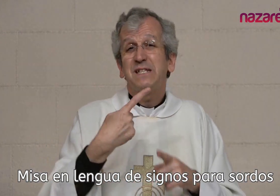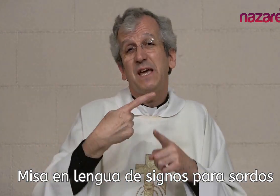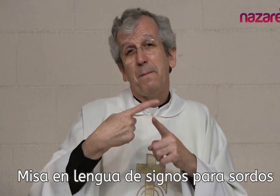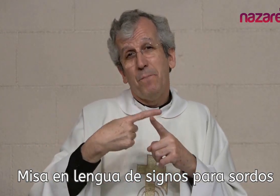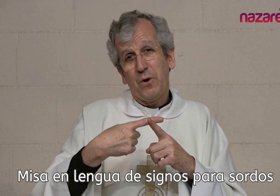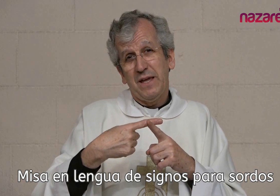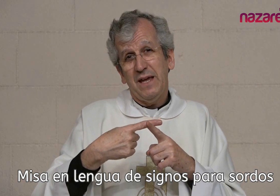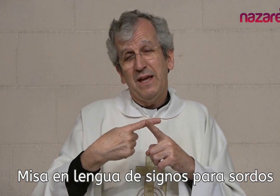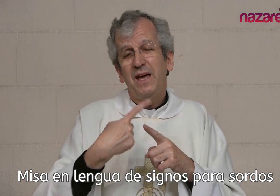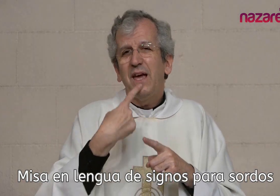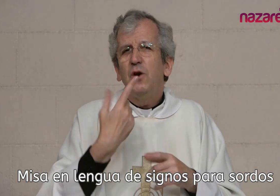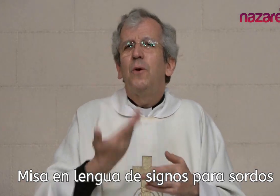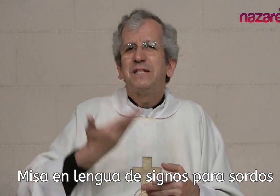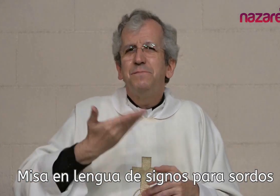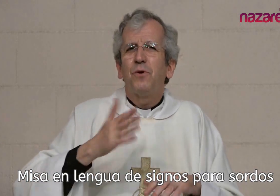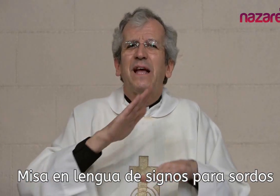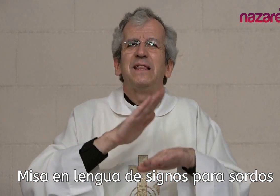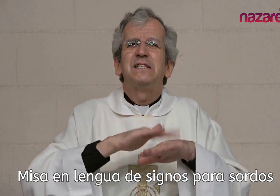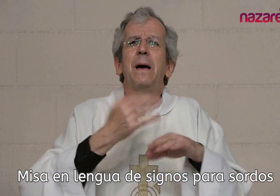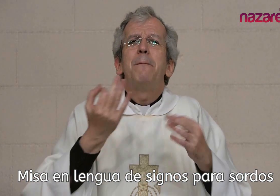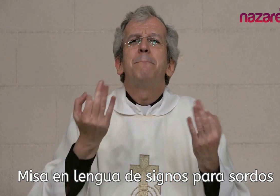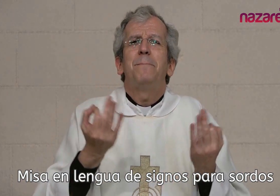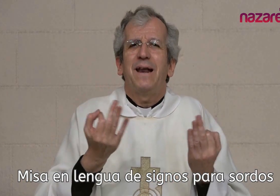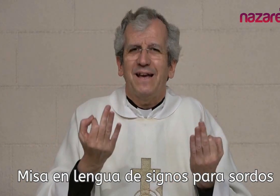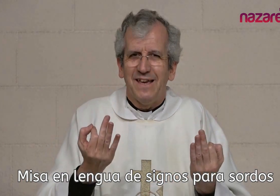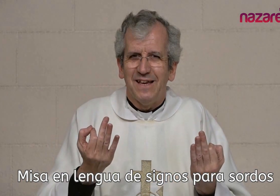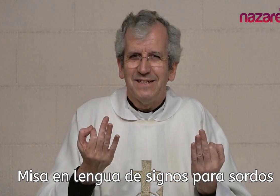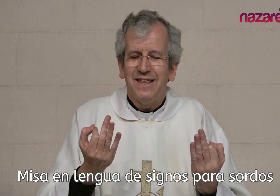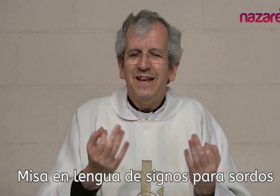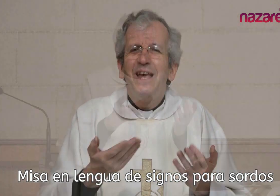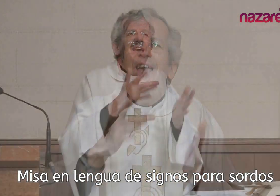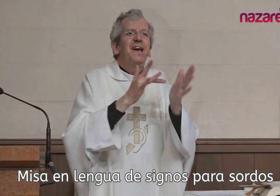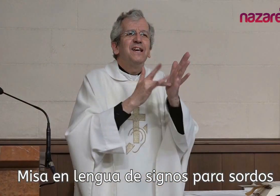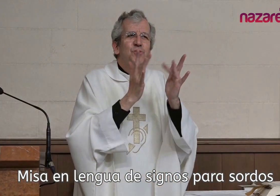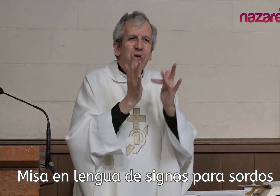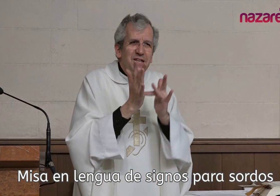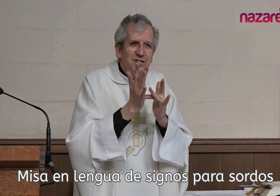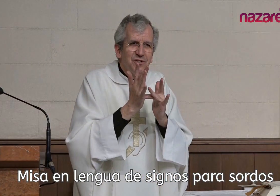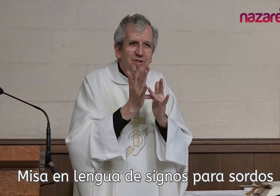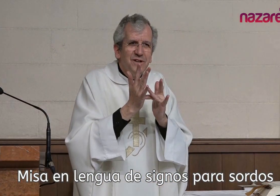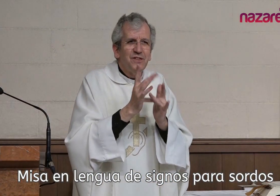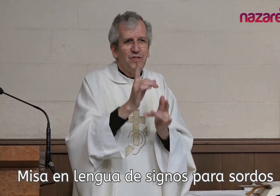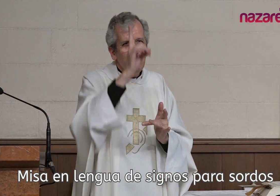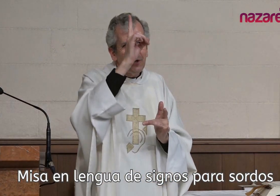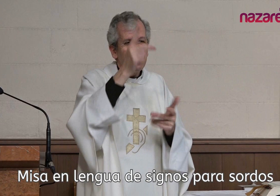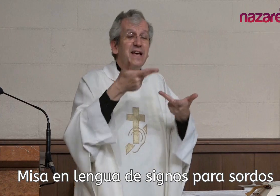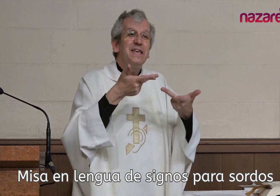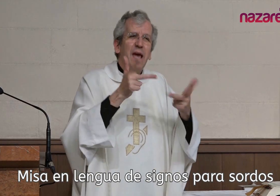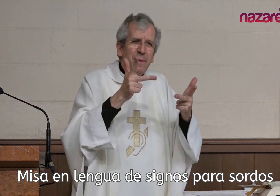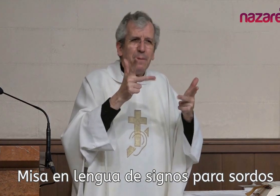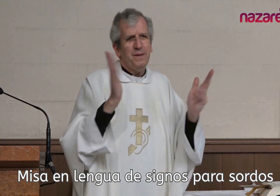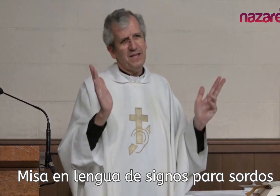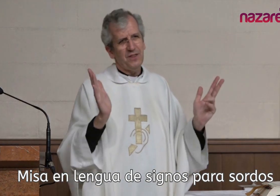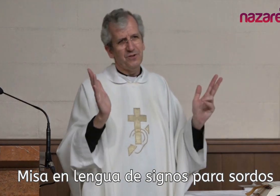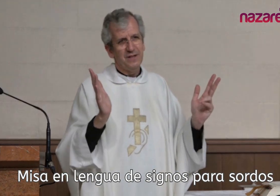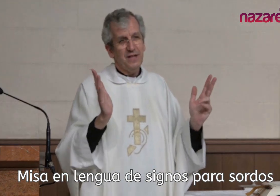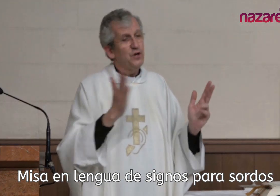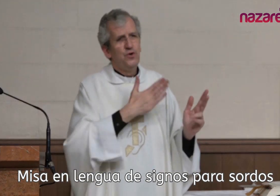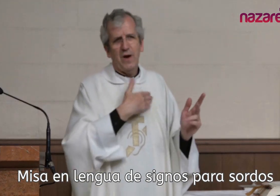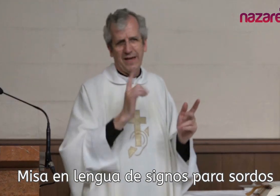que por qué, lo más importante es ¿para qué? ¿Sí? Jesucristo, Dios, que ha permitido, no ha